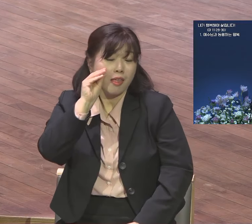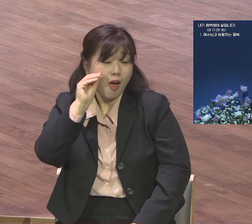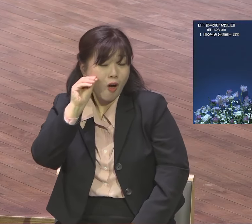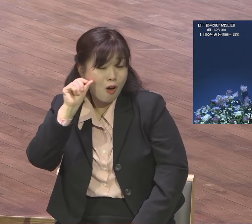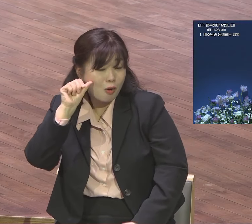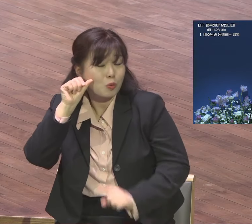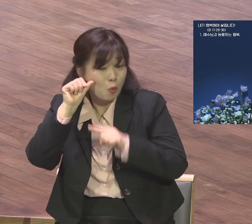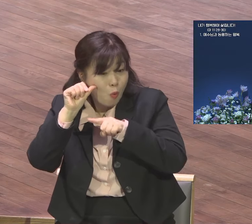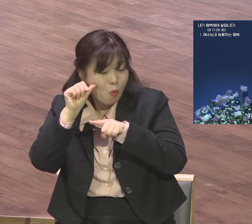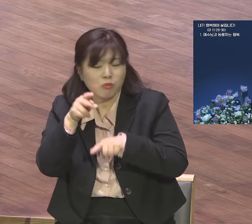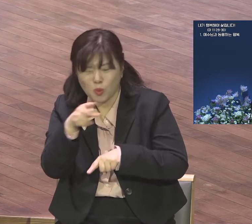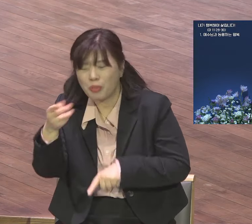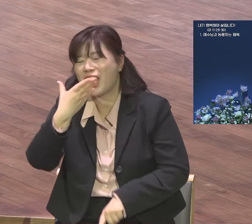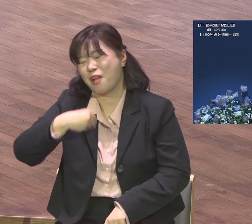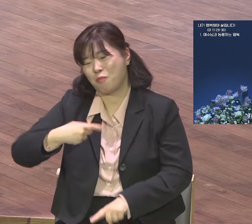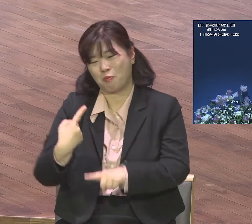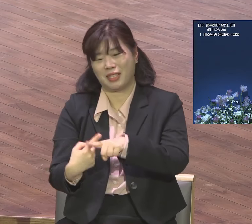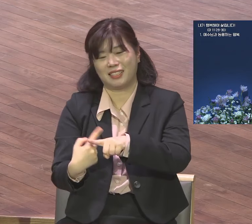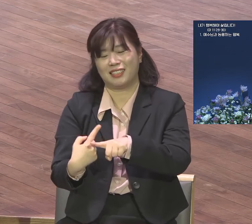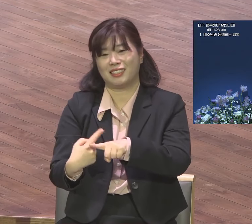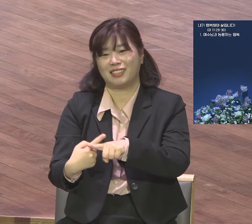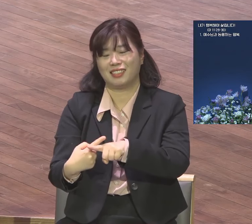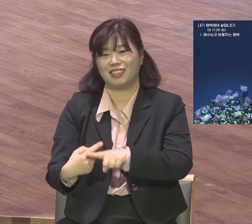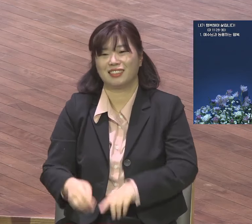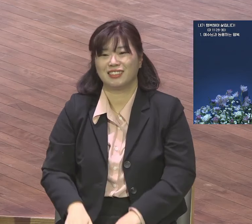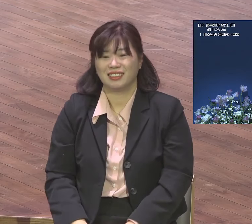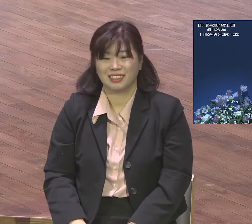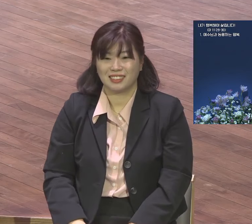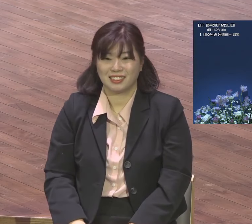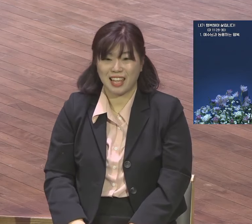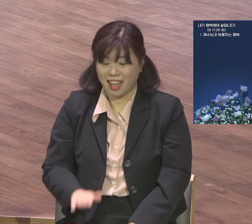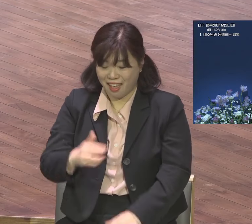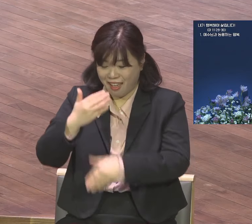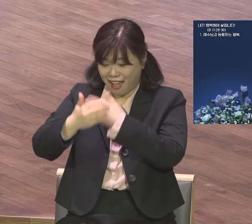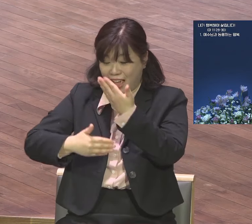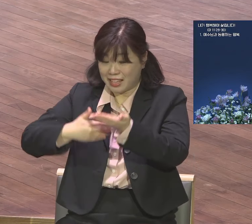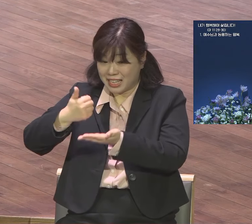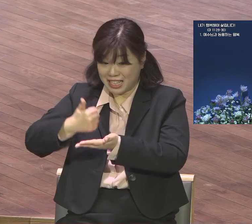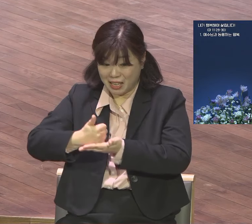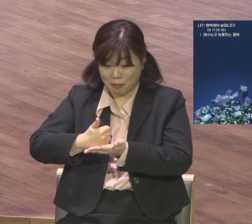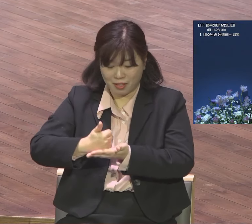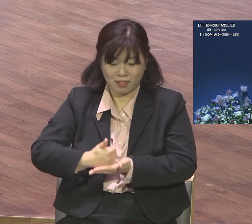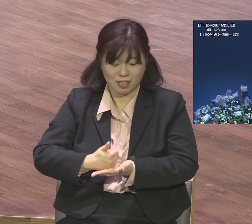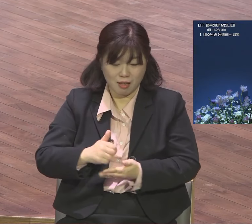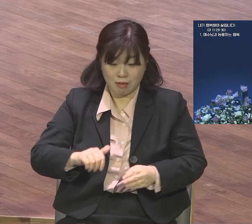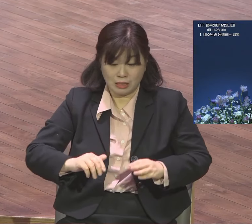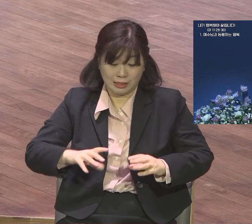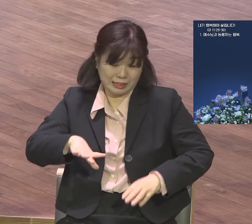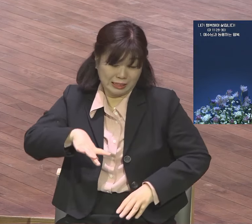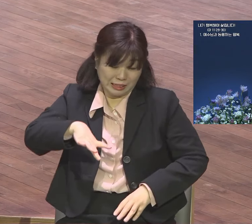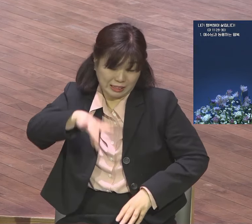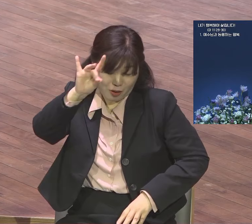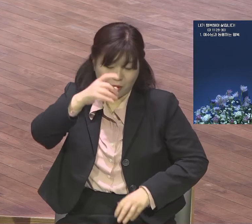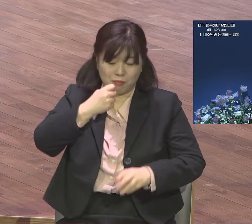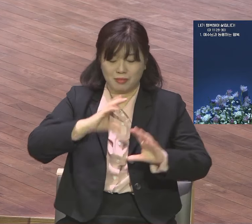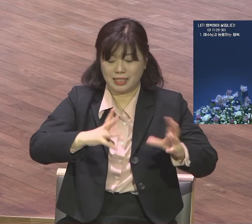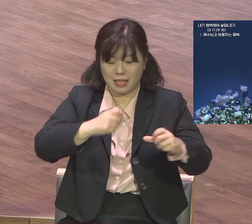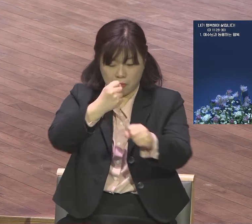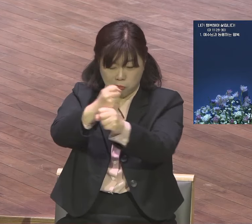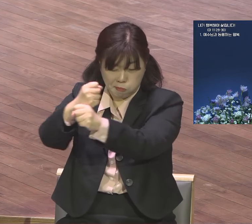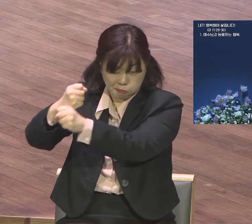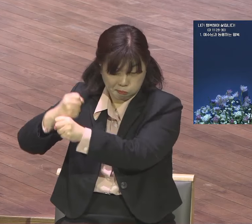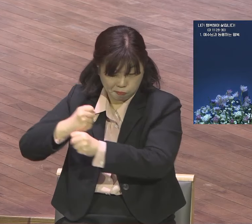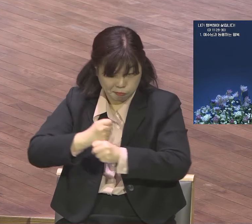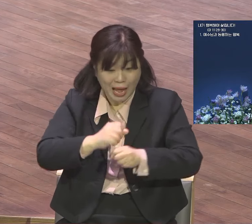하나님께서 그 천지창조 사역을 하신 후에 보시기에 심히 좋았더라 이렇게 말씀하셨잖아요. 그때 사용된